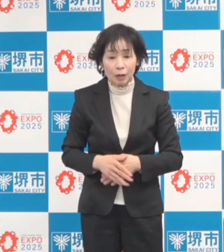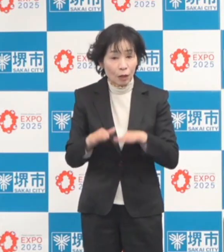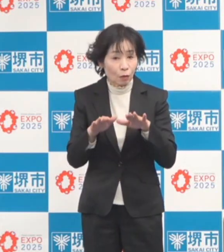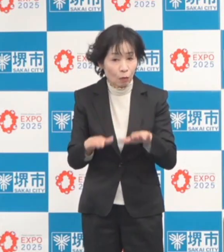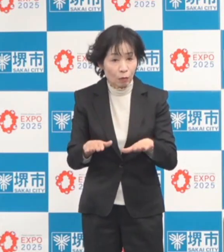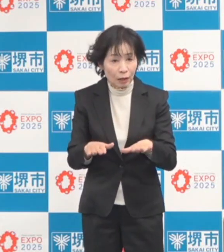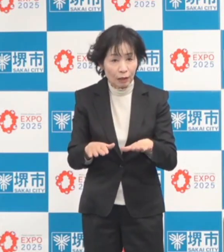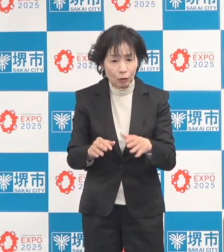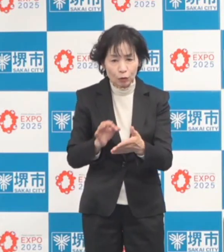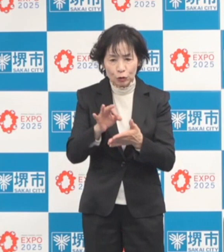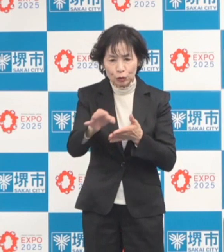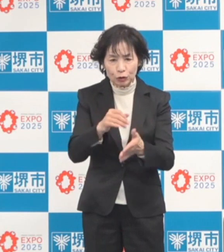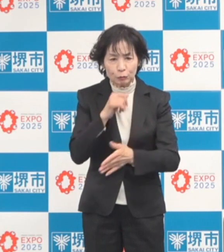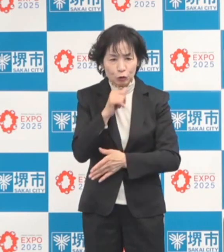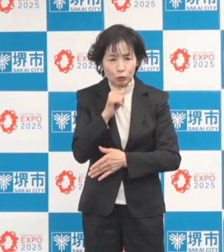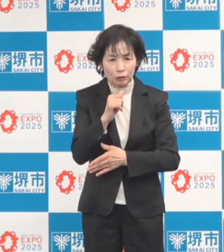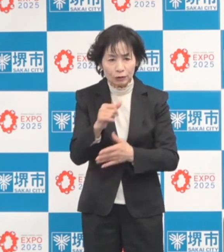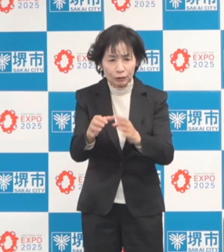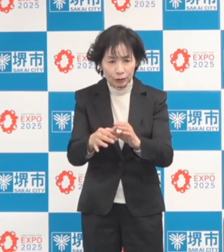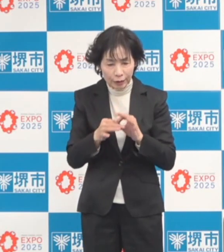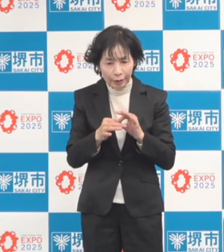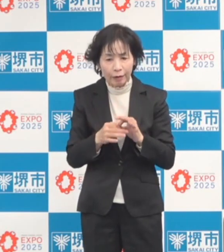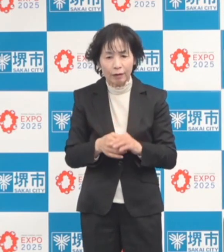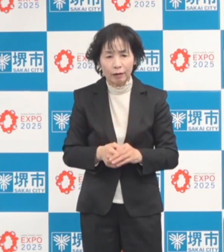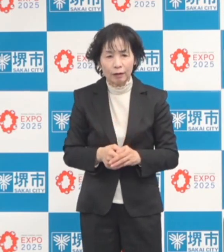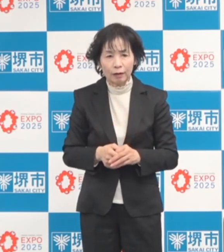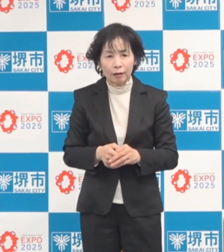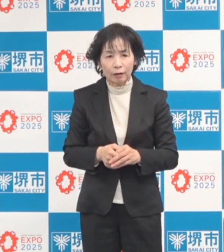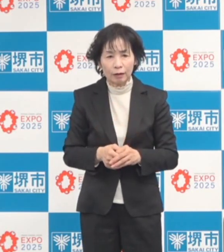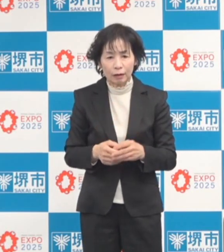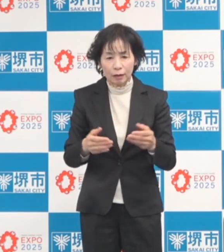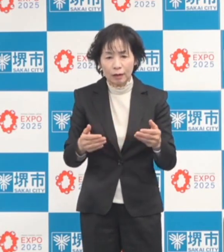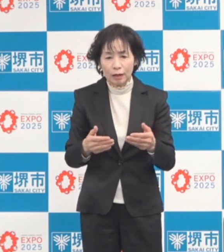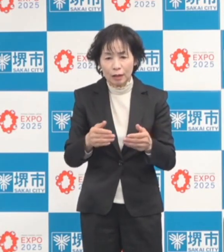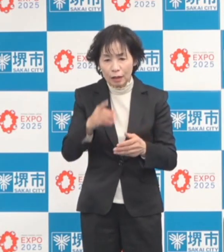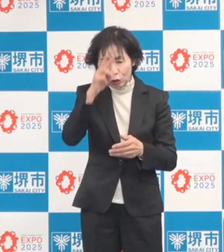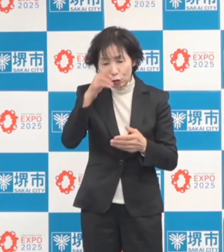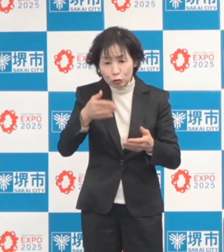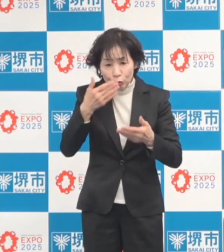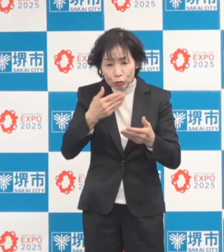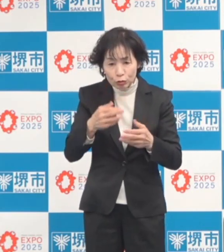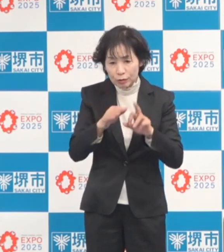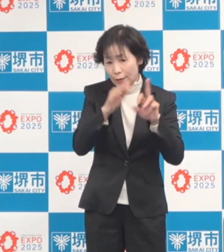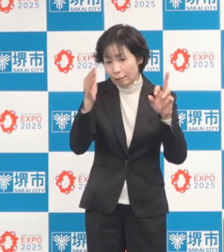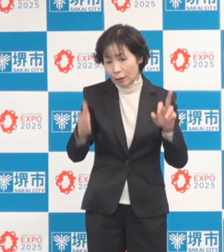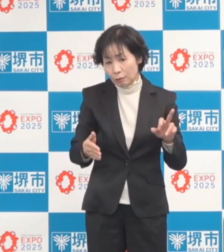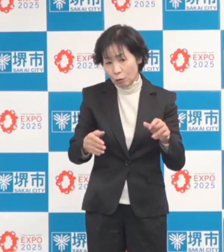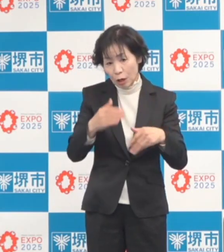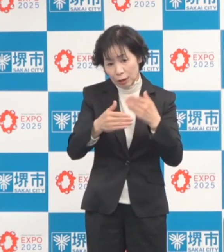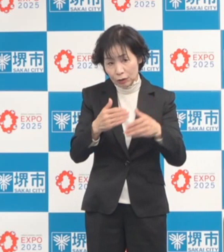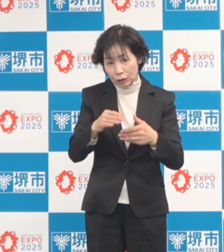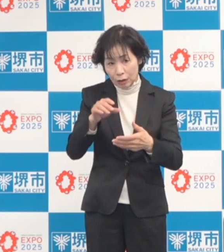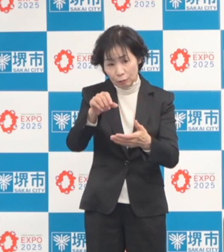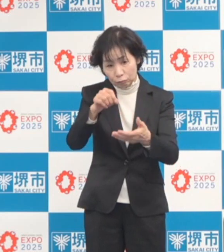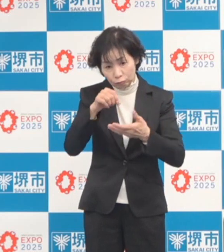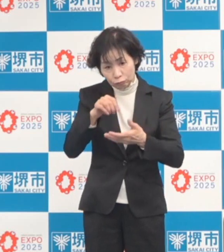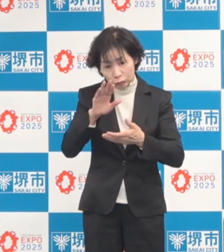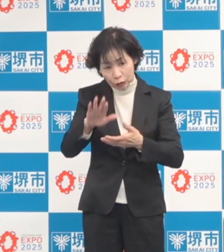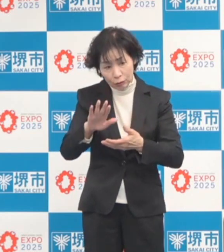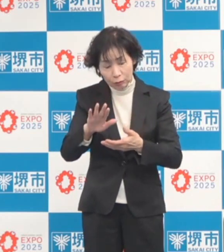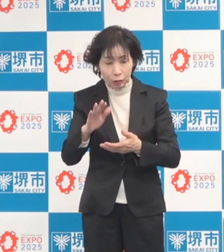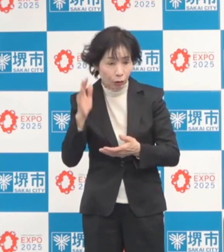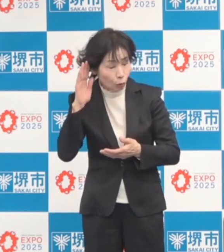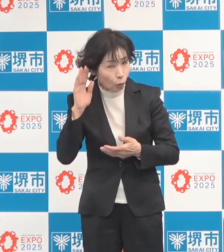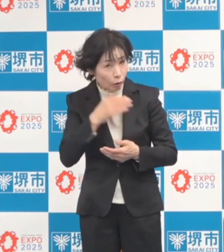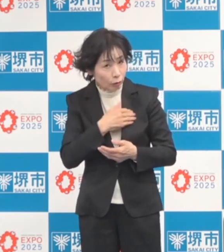の収支不足について給食センターの話がちょっと上がってたように聞こえたんですけども